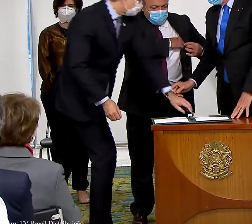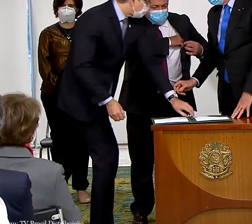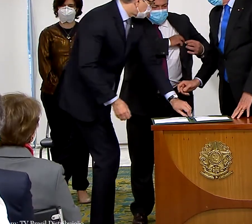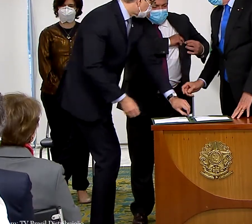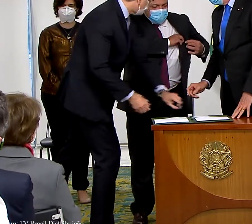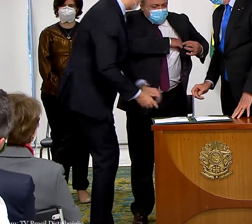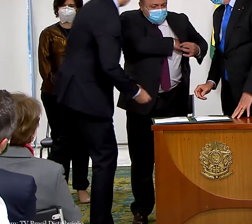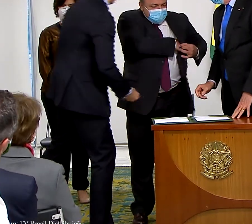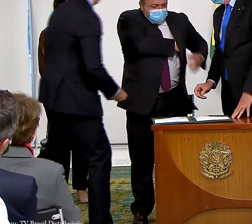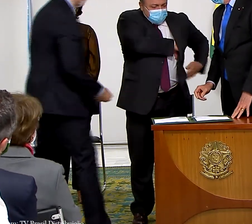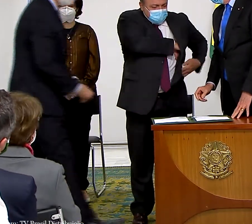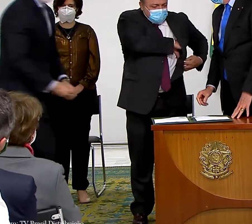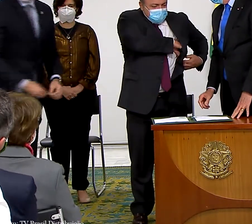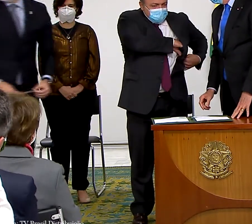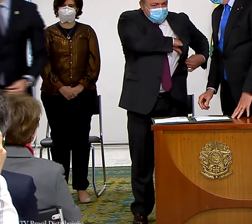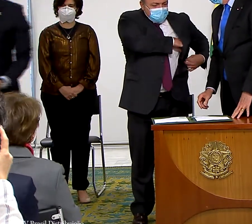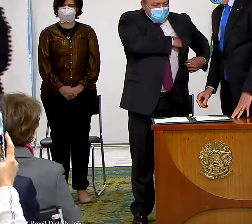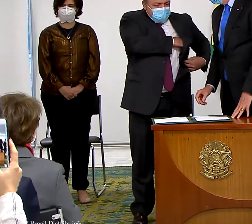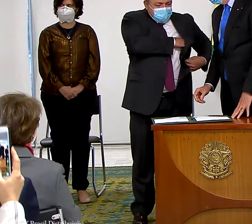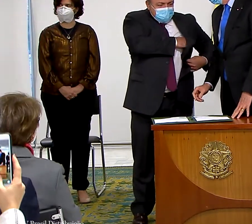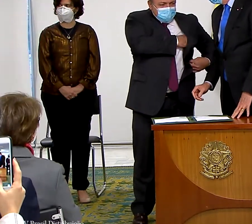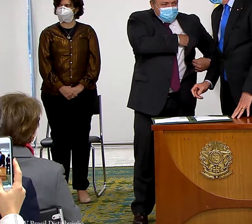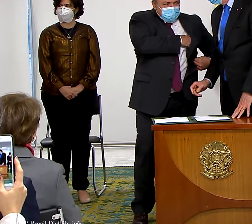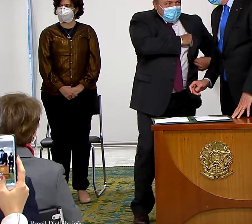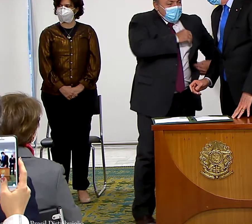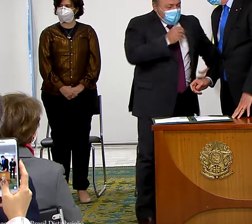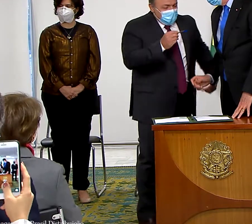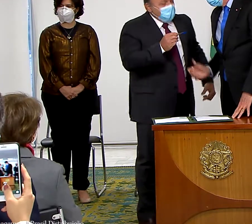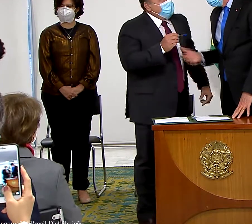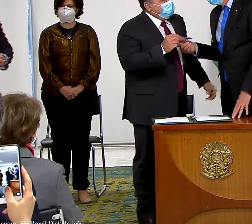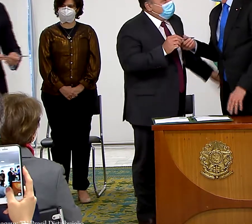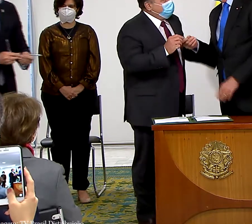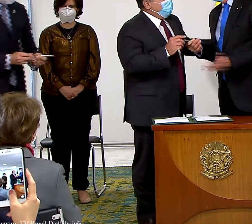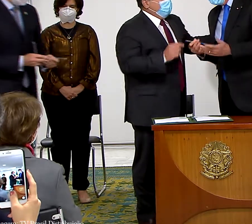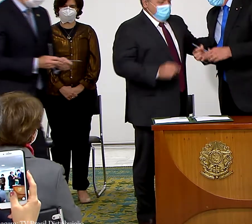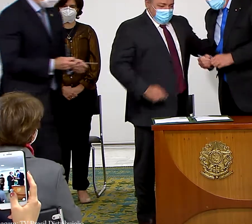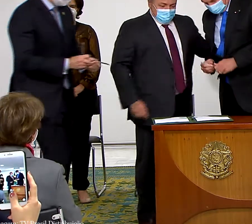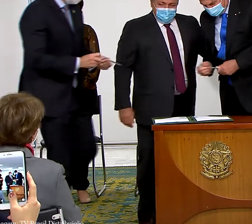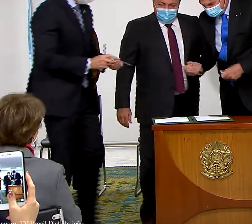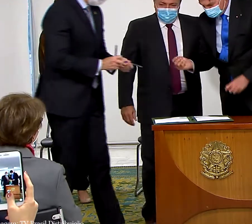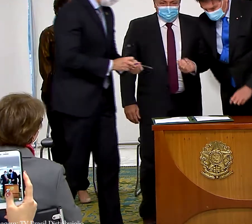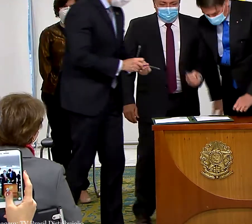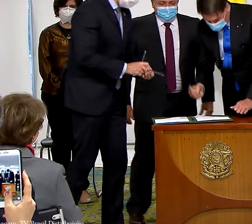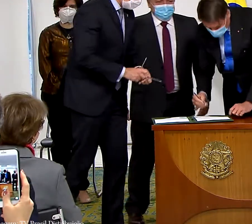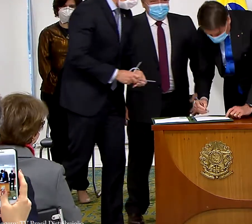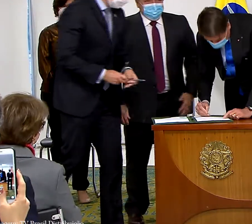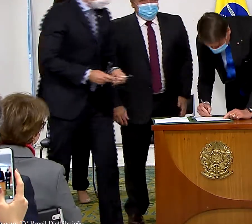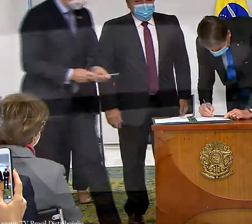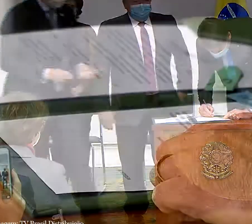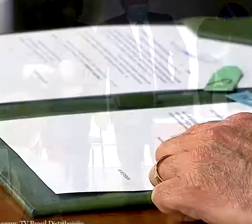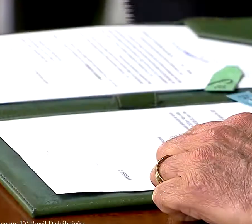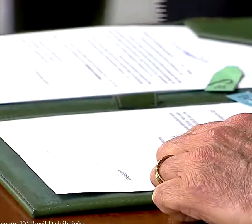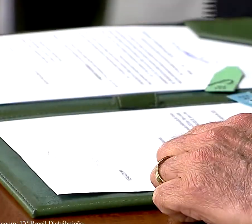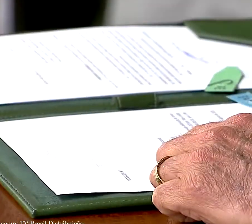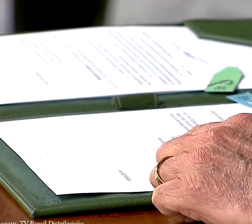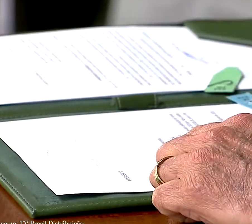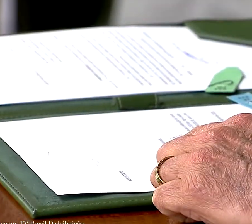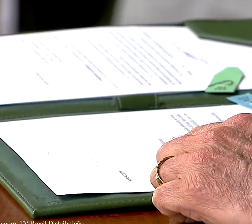eficaz na imunização da população brasileira contra o coronavírus Covid-19.